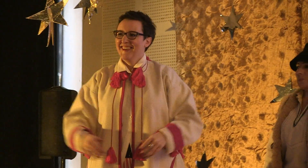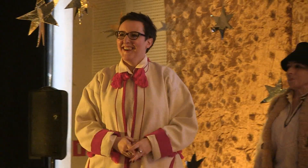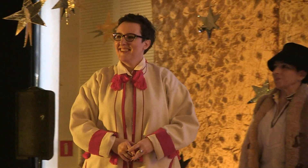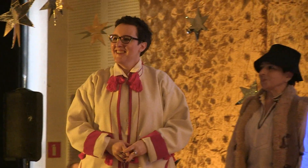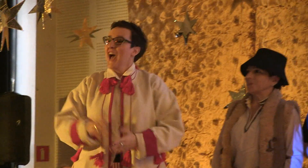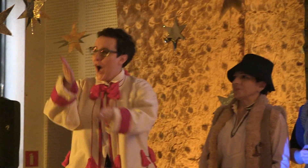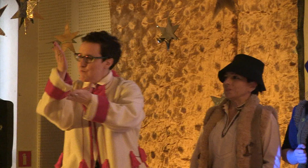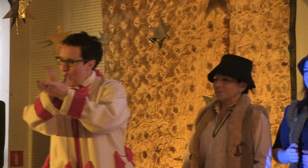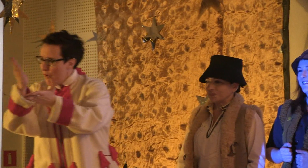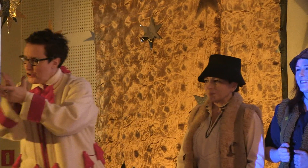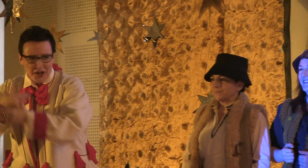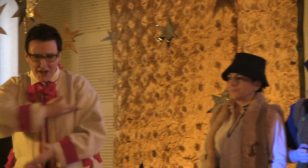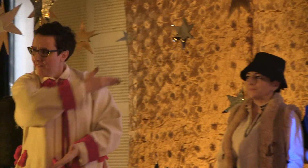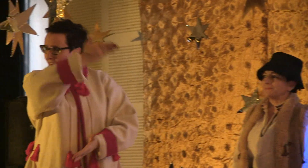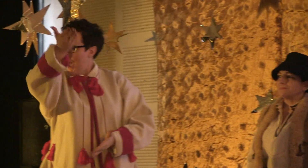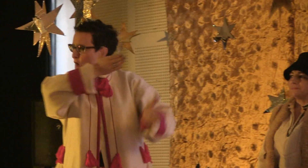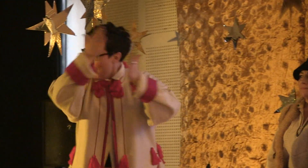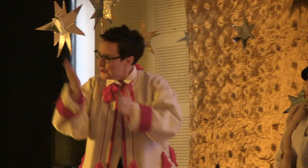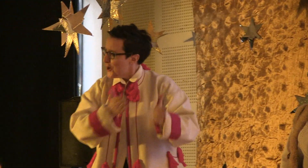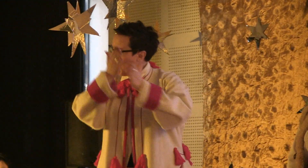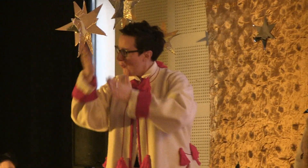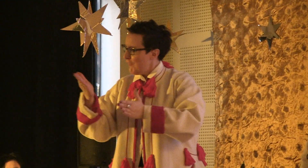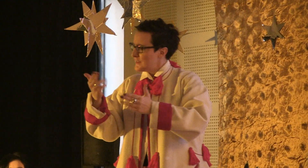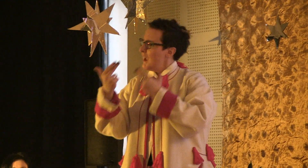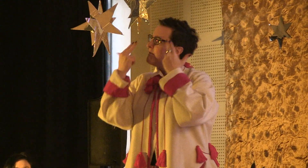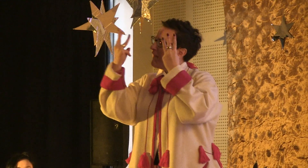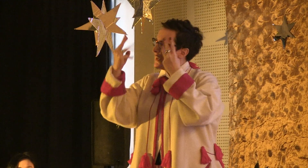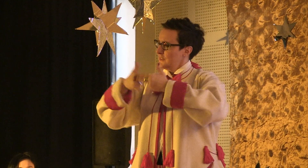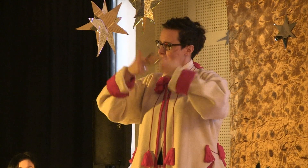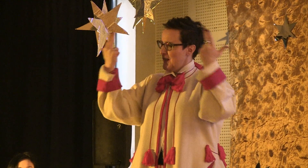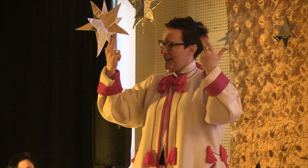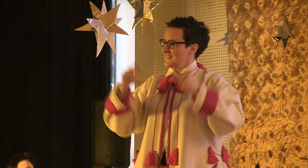A pomożecie nam się przygotować na ten dzień?